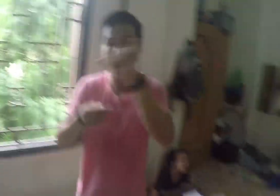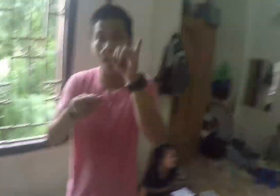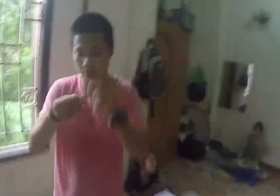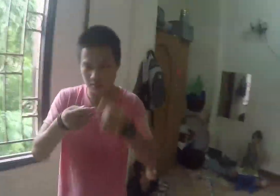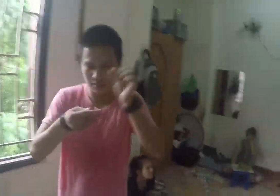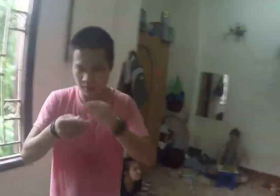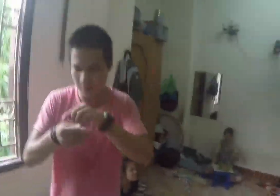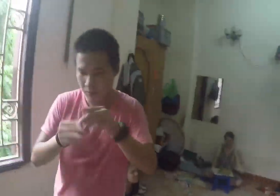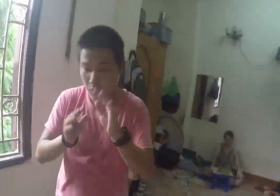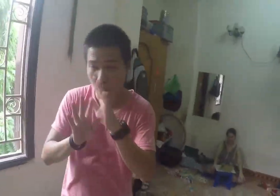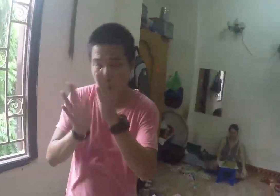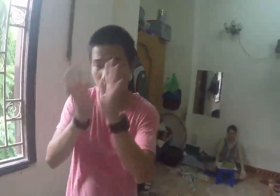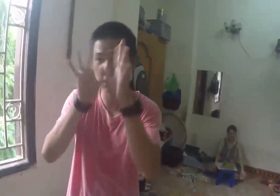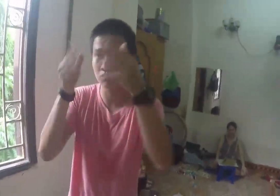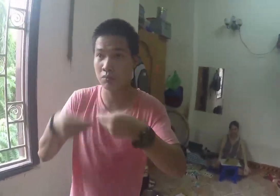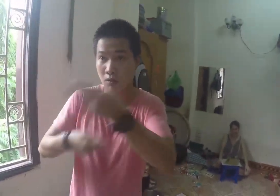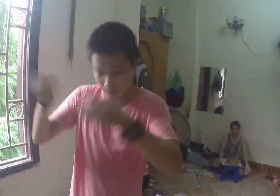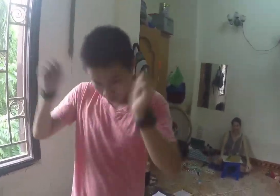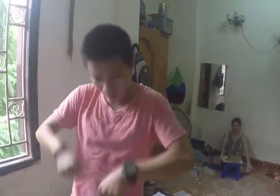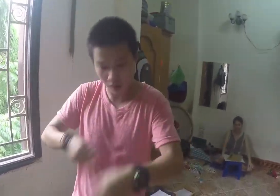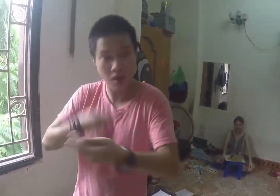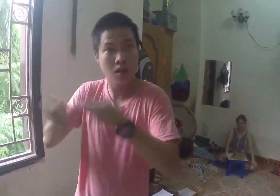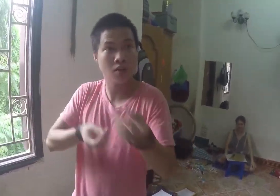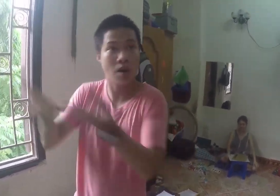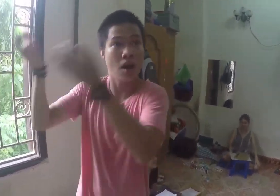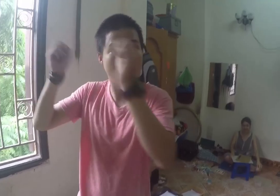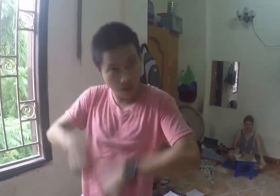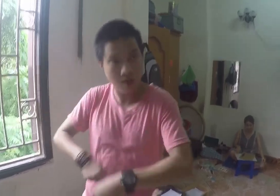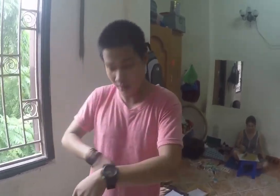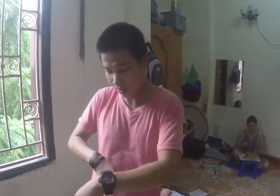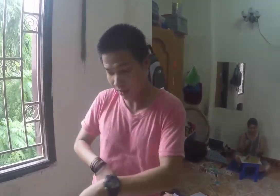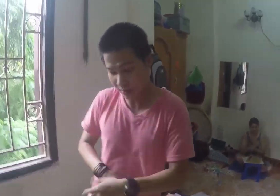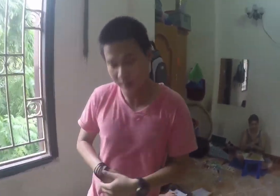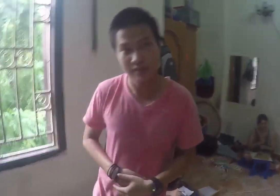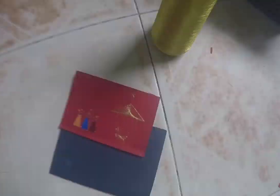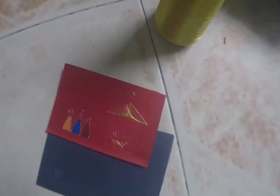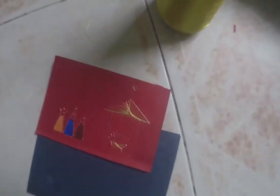Die Näharbeiten sind echte Handarbeit und sie verkaufen sich sehr gut.